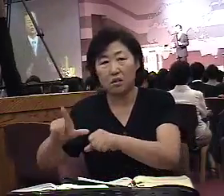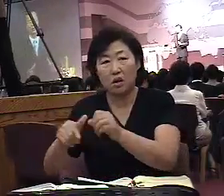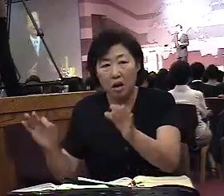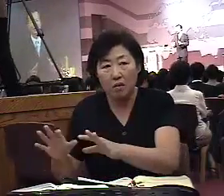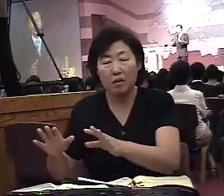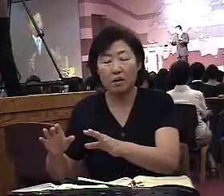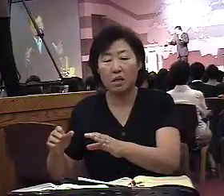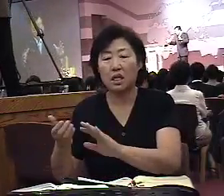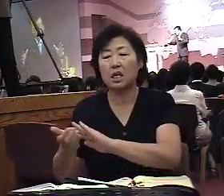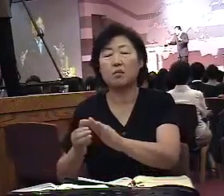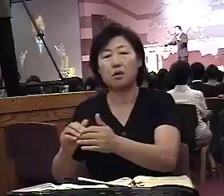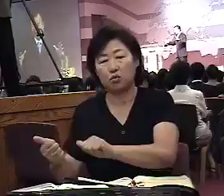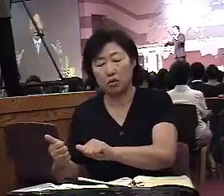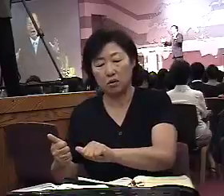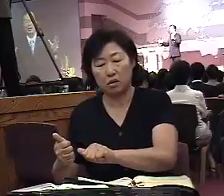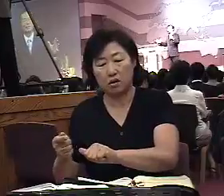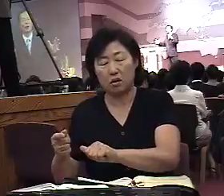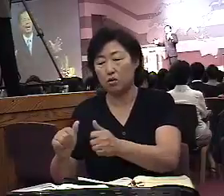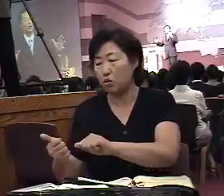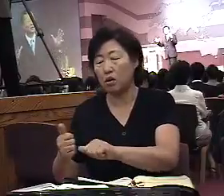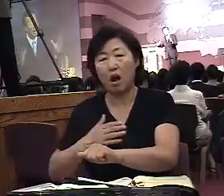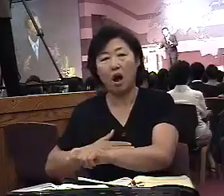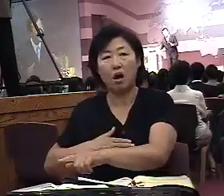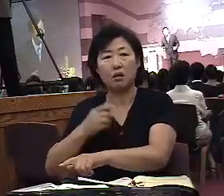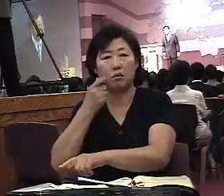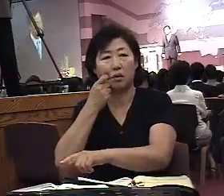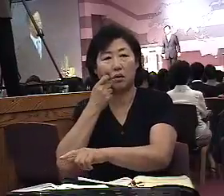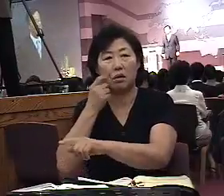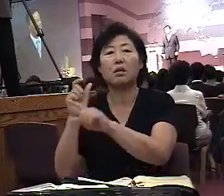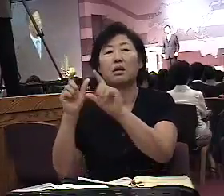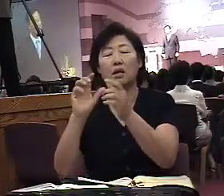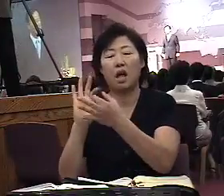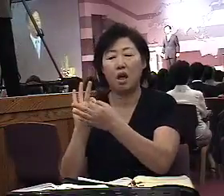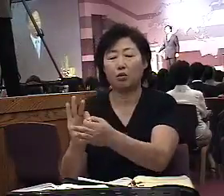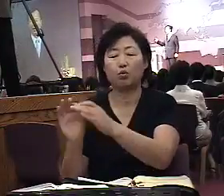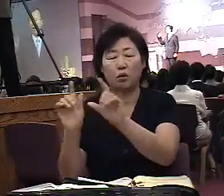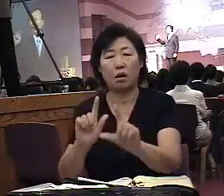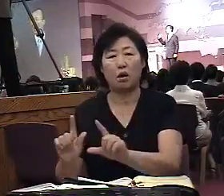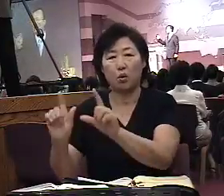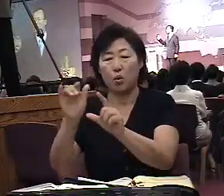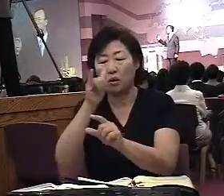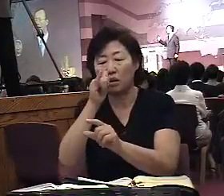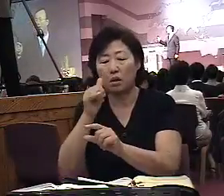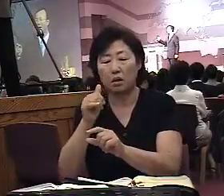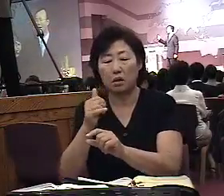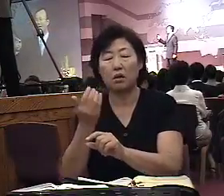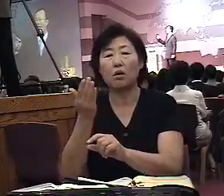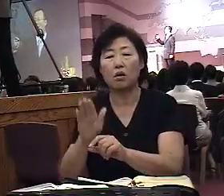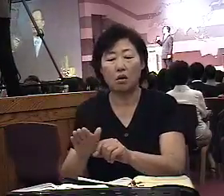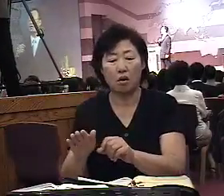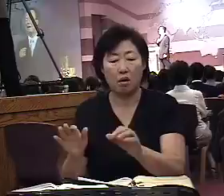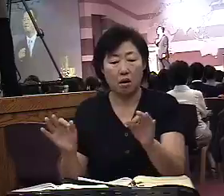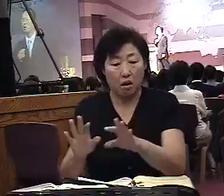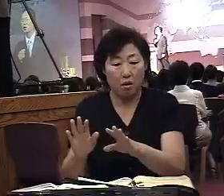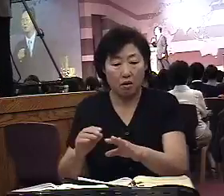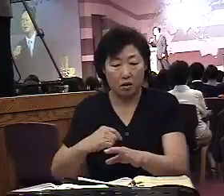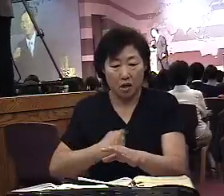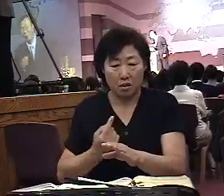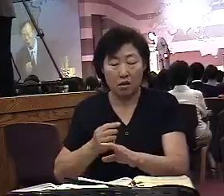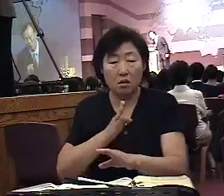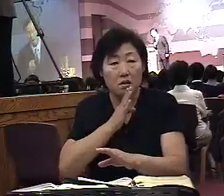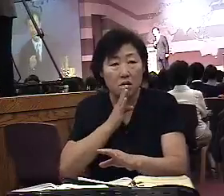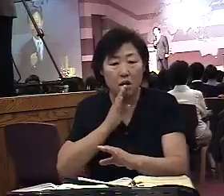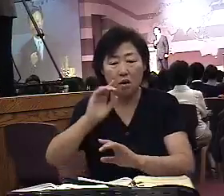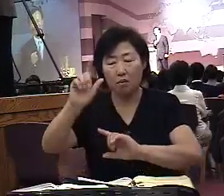이미 죽었지만 죽어있는 것을 알지 못하고 살고 있었습니다. 그러나 어느 한순간 자신의